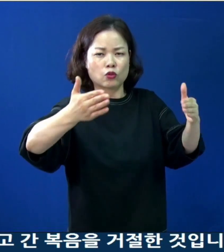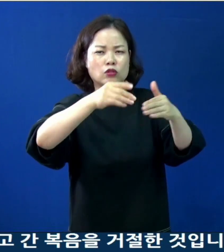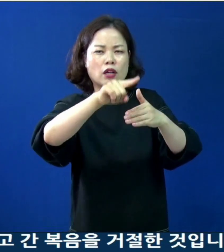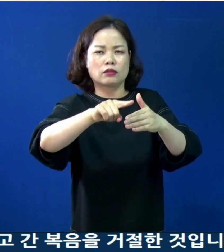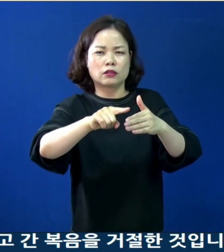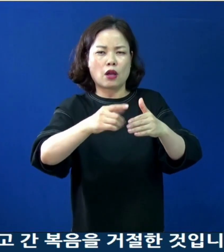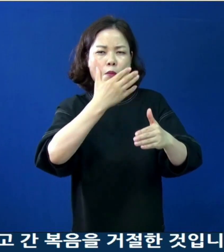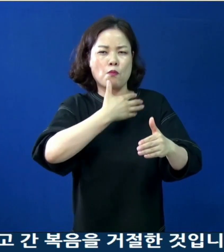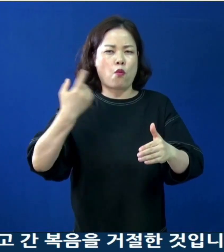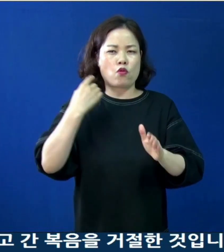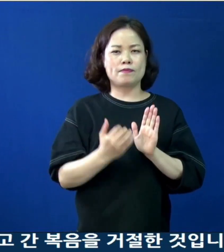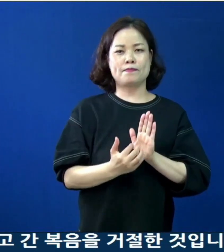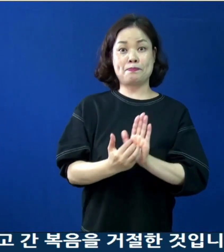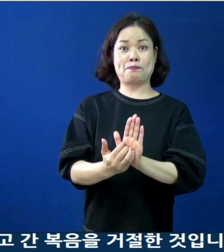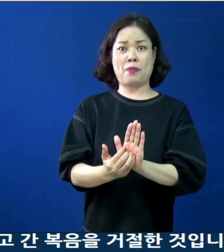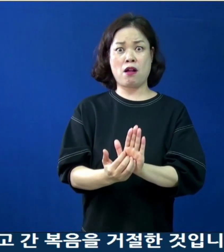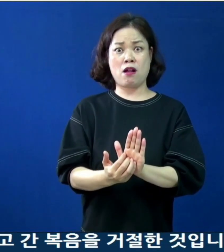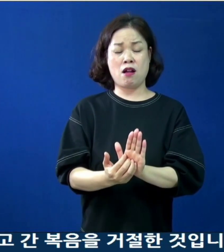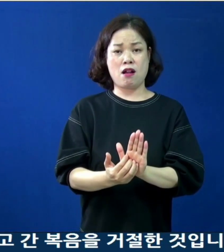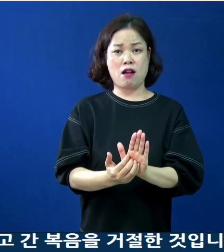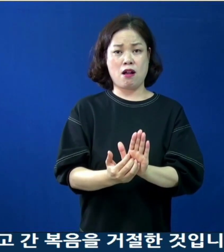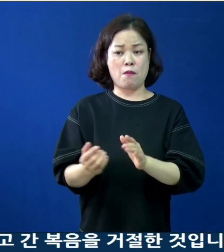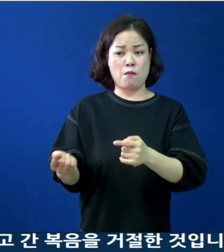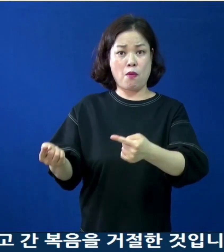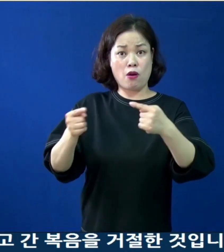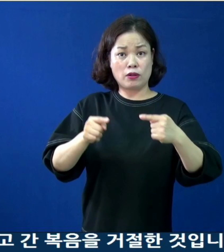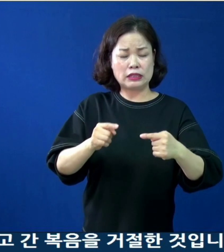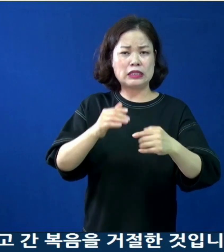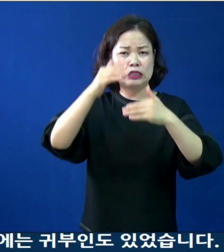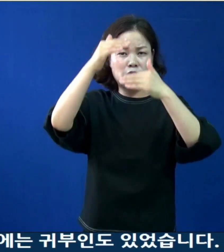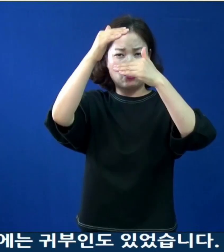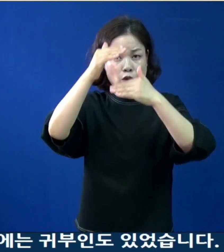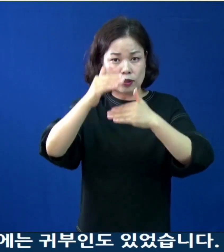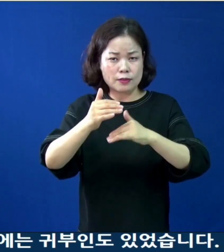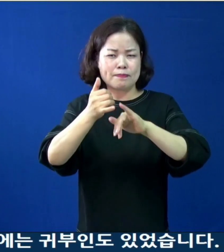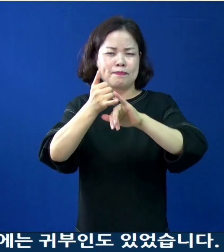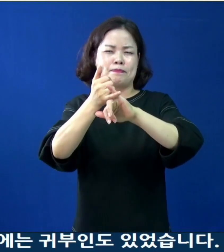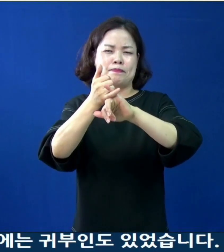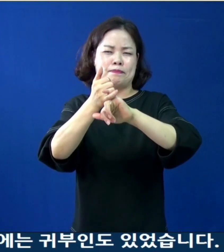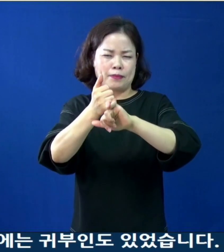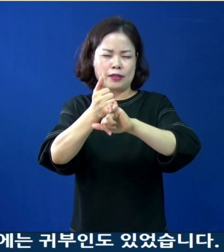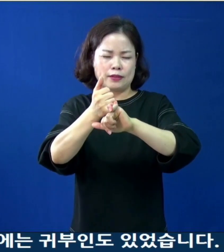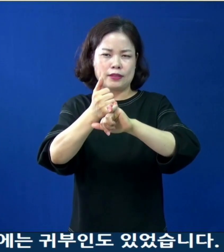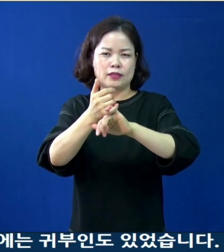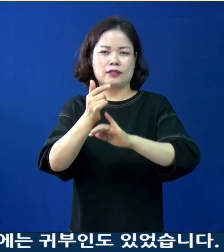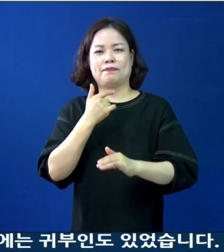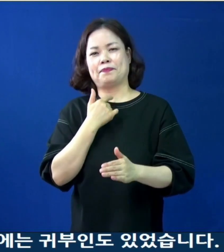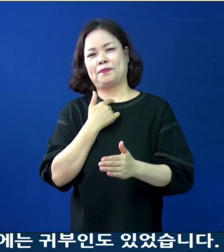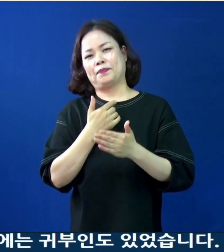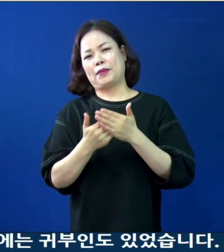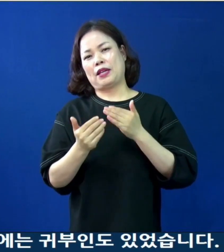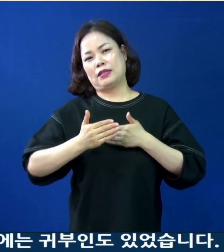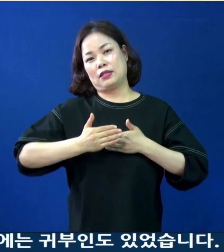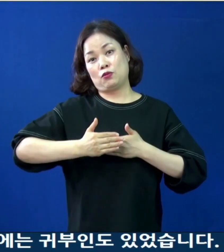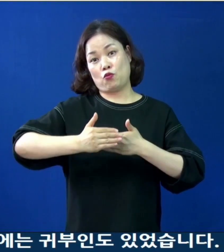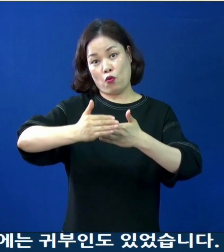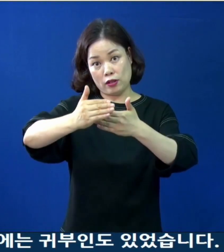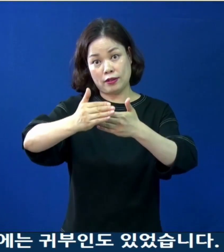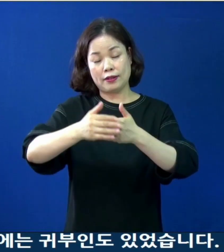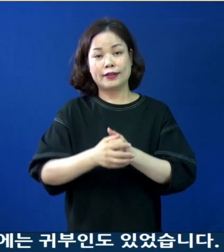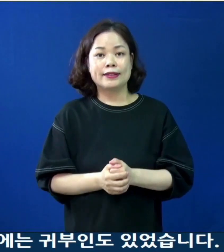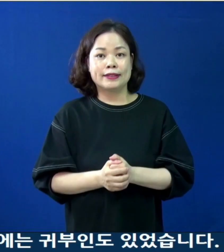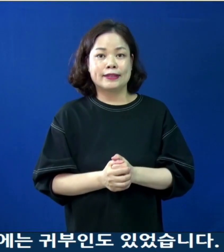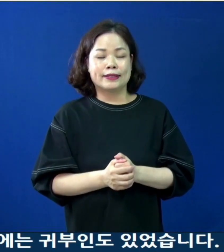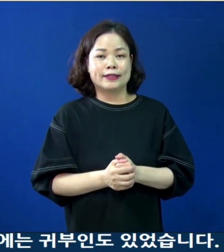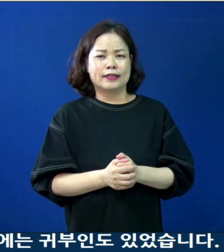복음을 거부하고 있는 모습이죠. 복음이 진입되려면 이 과정은 반드시 겪어야 하는 과정이라는 사실입니다.